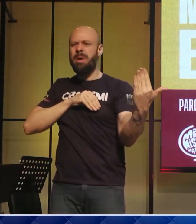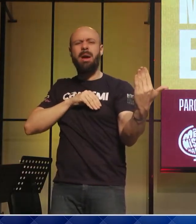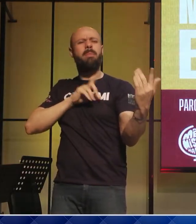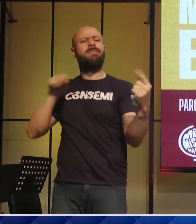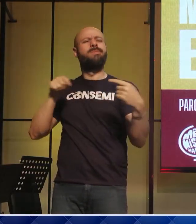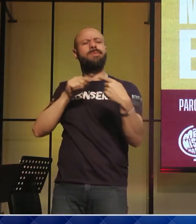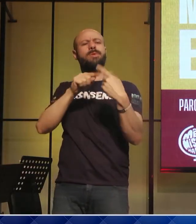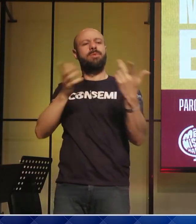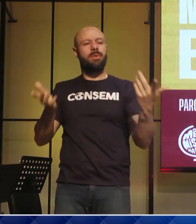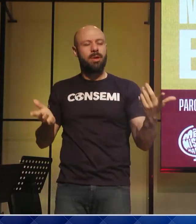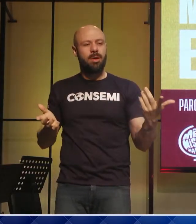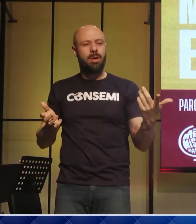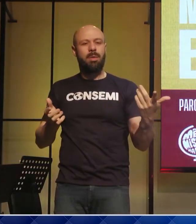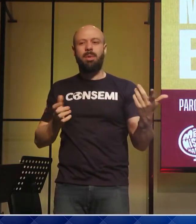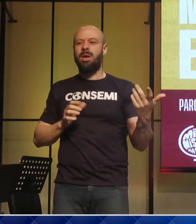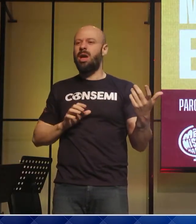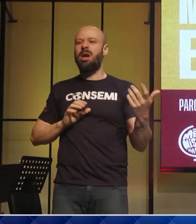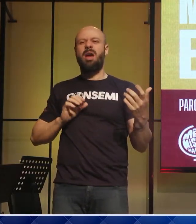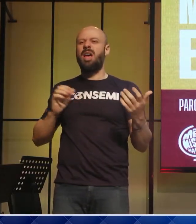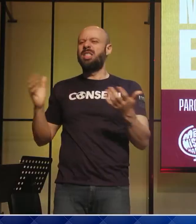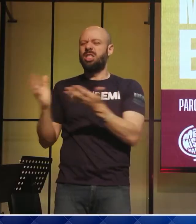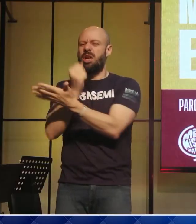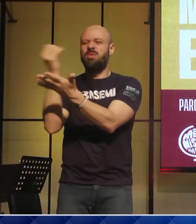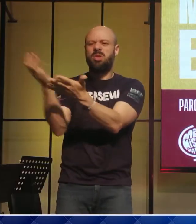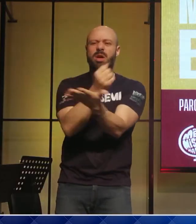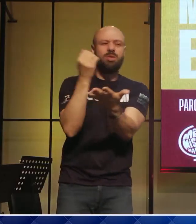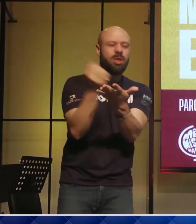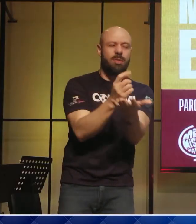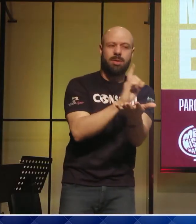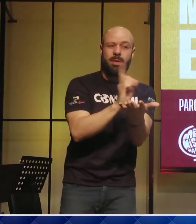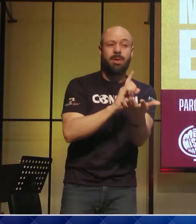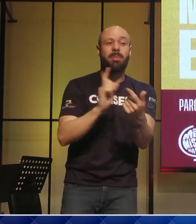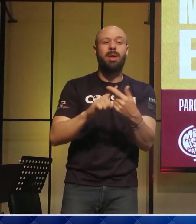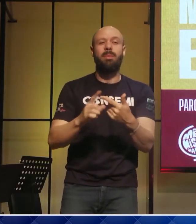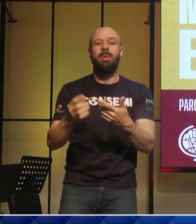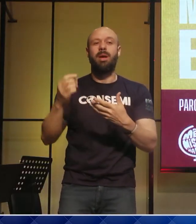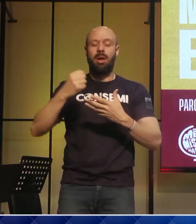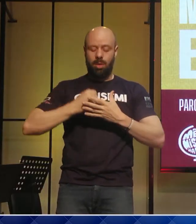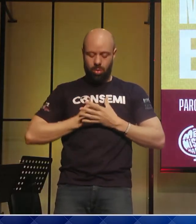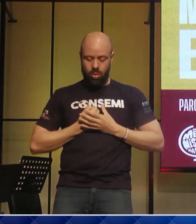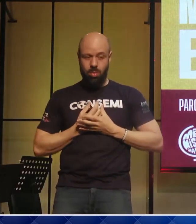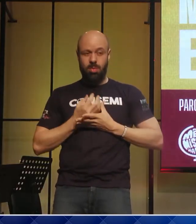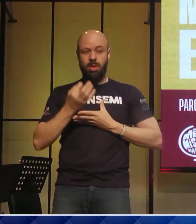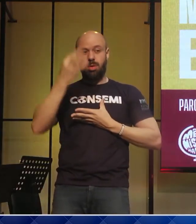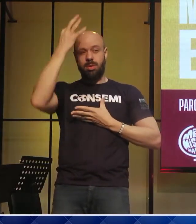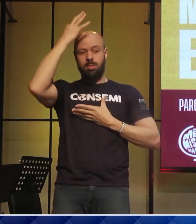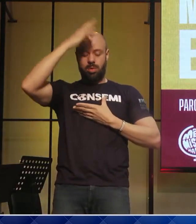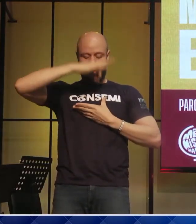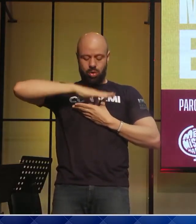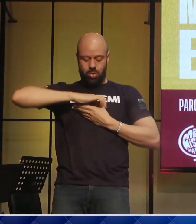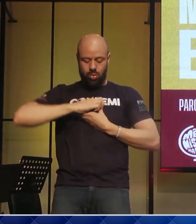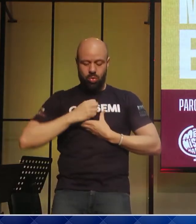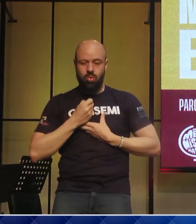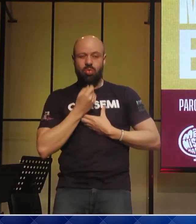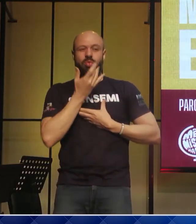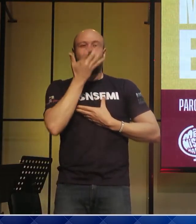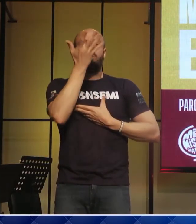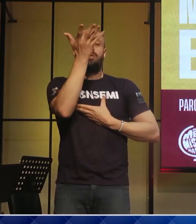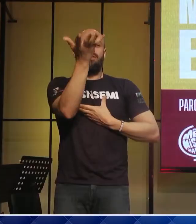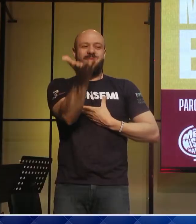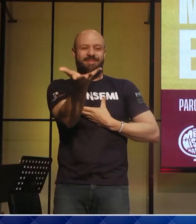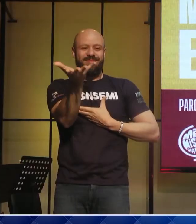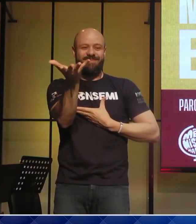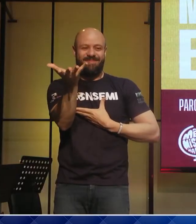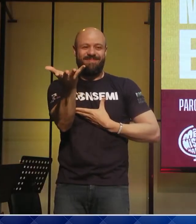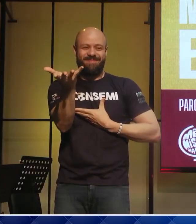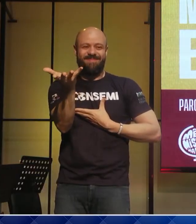de conquistar almas, mas fruto do Espírito, para a gente ter um pouco a cara de Deus, a